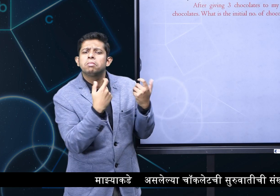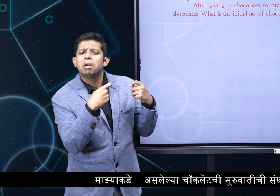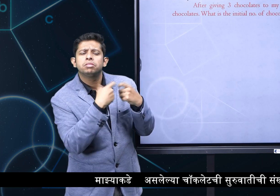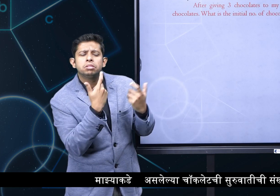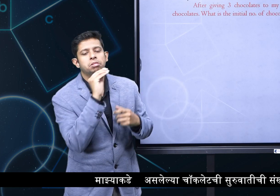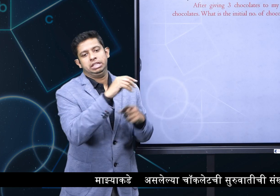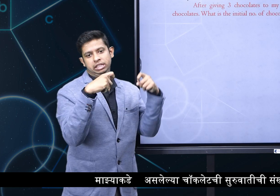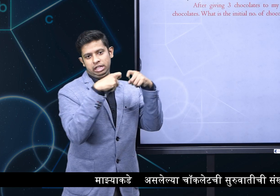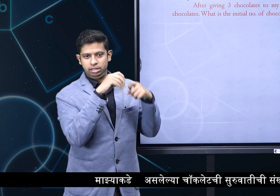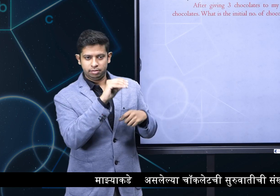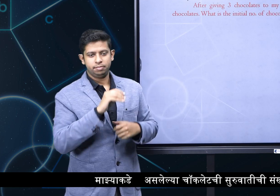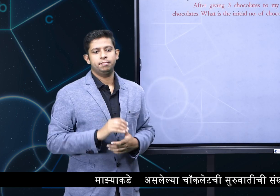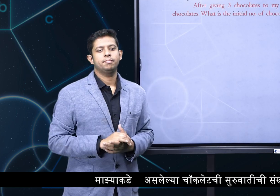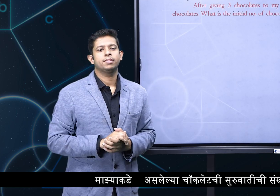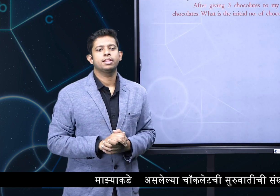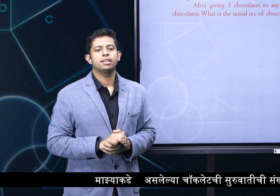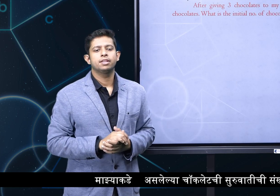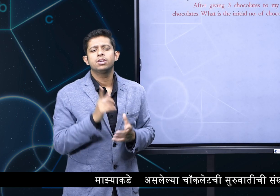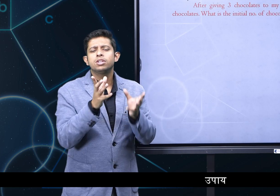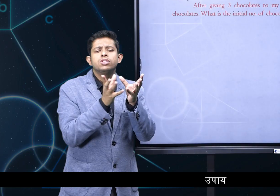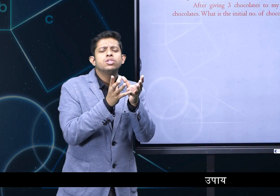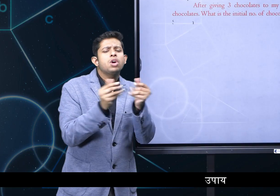सुरुवातीची संख्या किती आहे? उपाय: